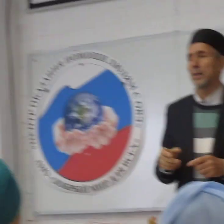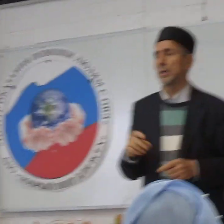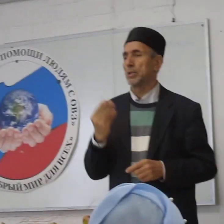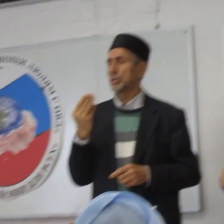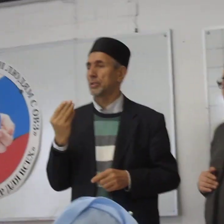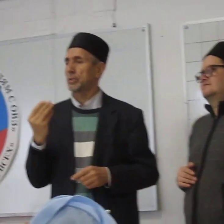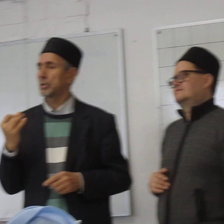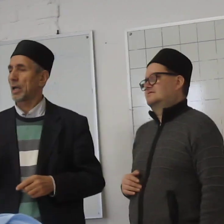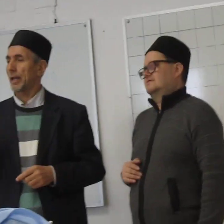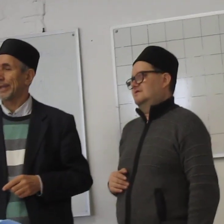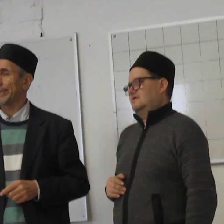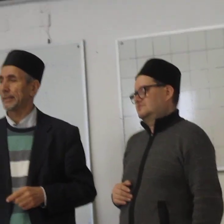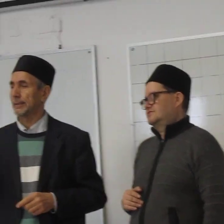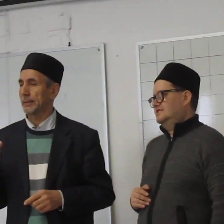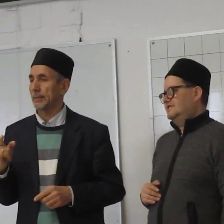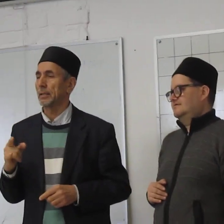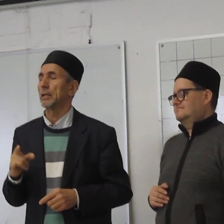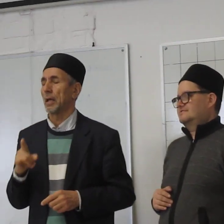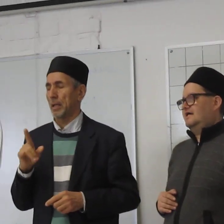тоже шли в атаку